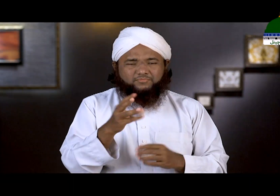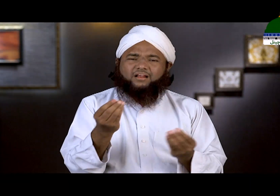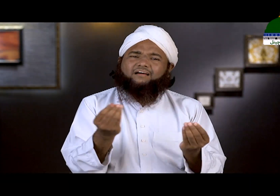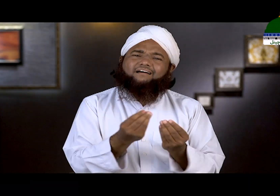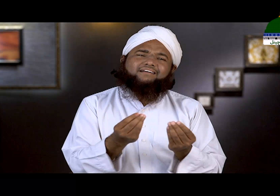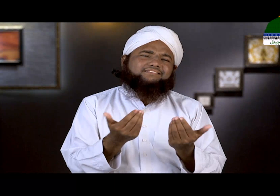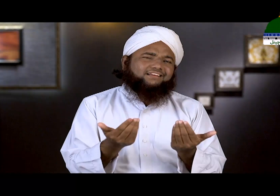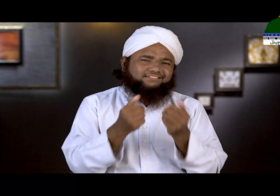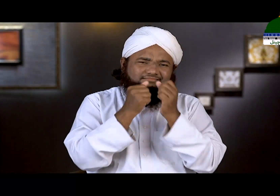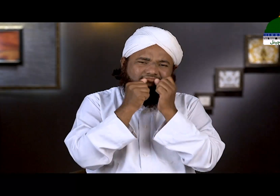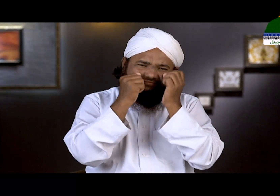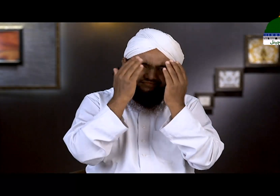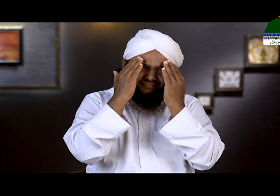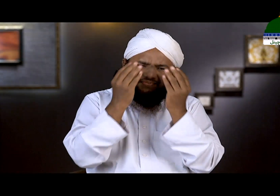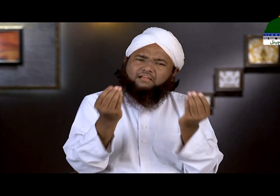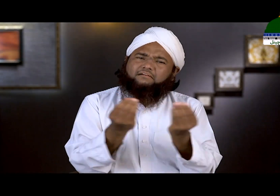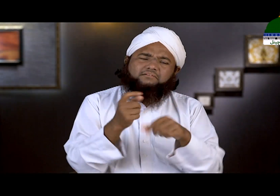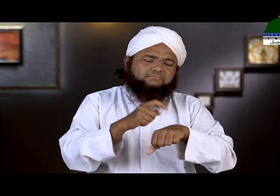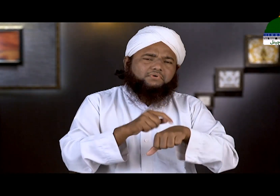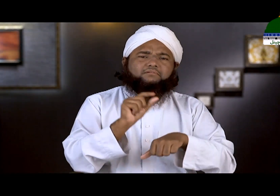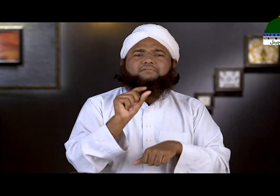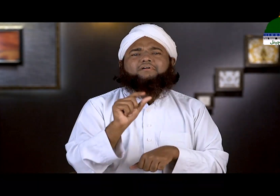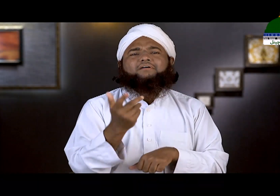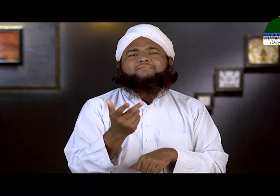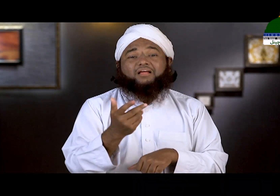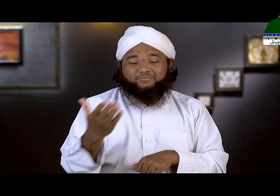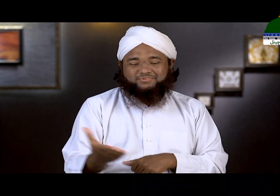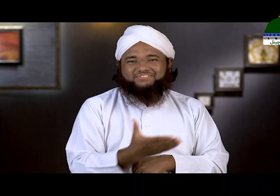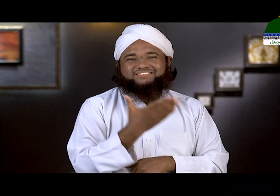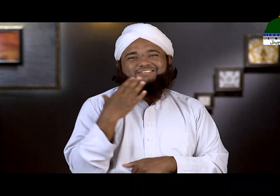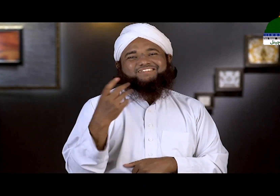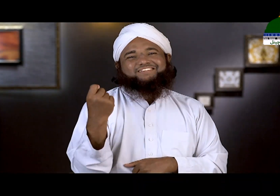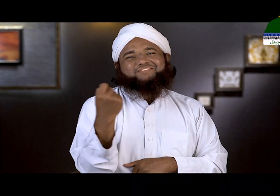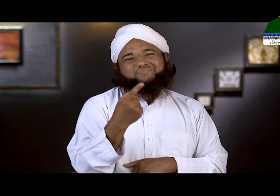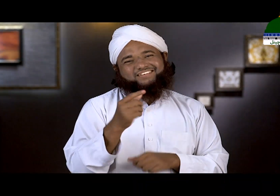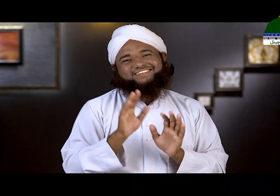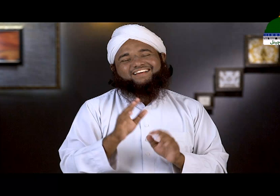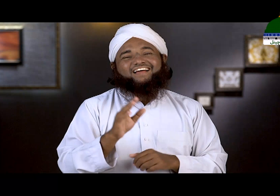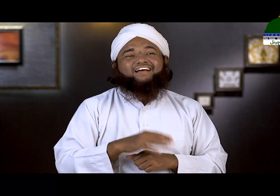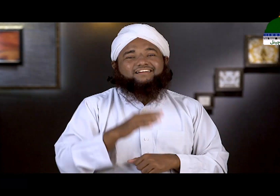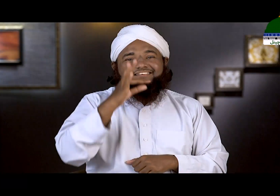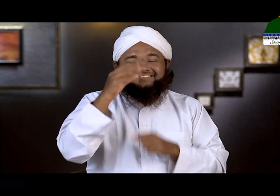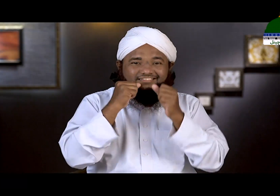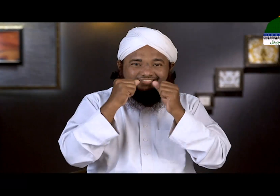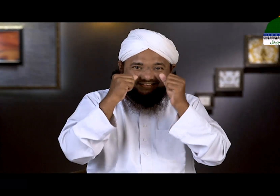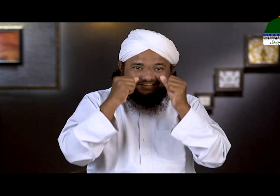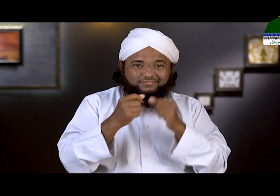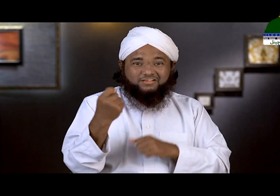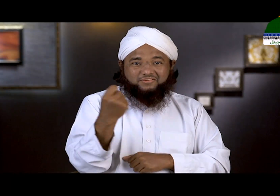درود شریف پڑھنا اپنی جگہ اہمیت رکھتا ہے، مگر اب تو شعبان المعظم ہے، آقا کا مہینہ